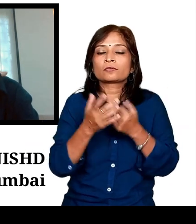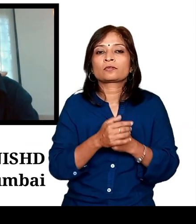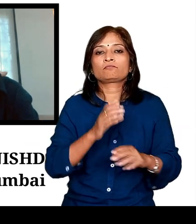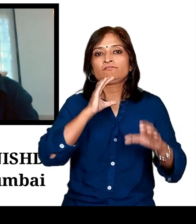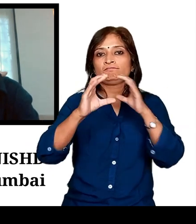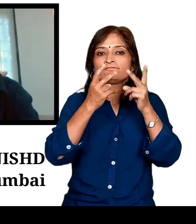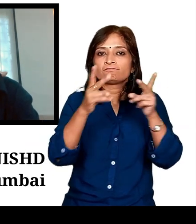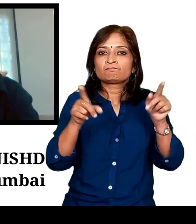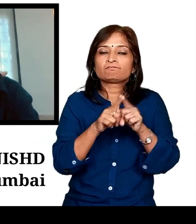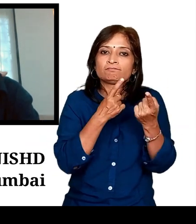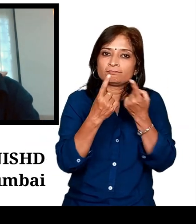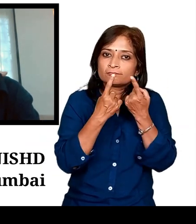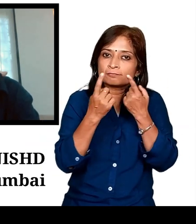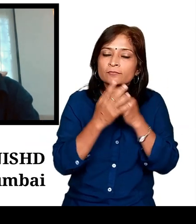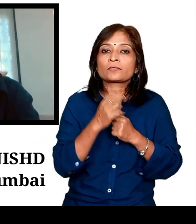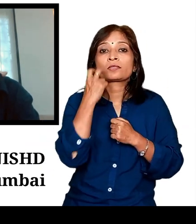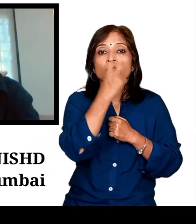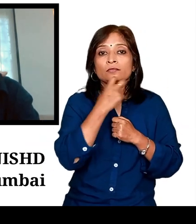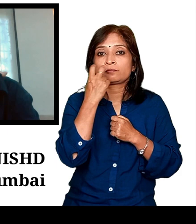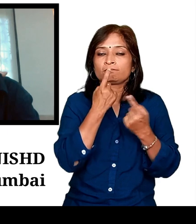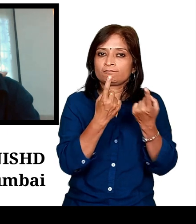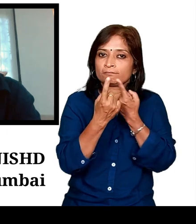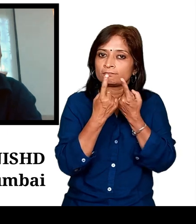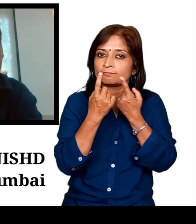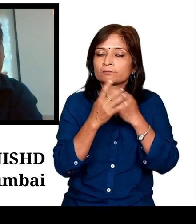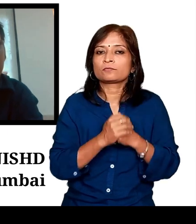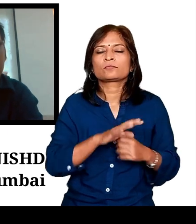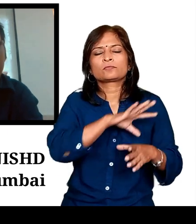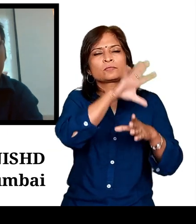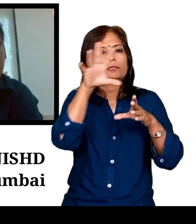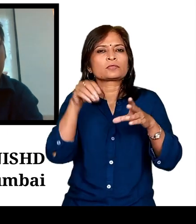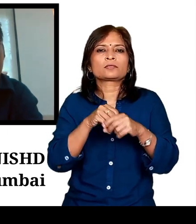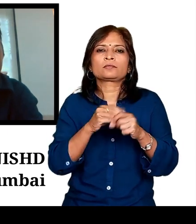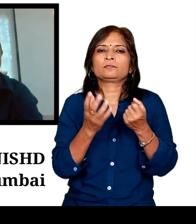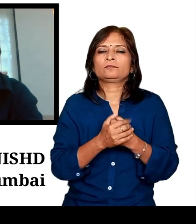भाषा को भी एवेल्युएट किया जाता है, स्पीच को भी एवेल्युएट किया जाता है. ये सब